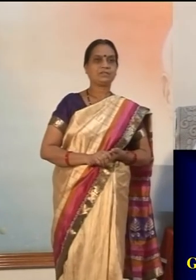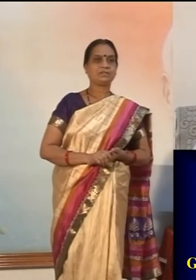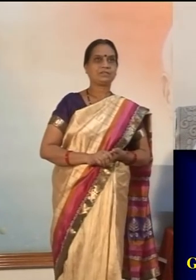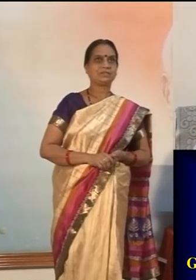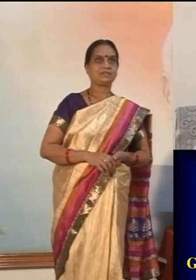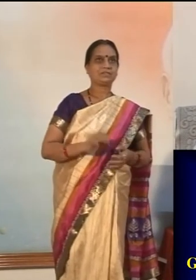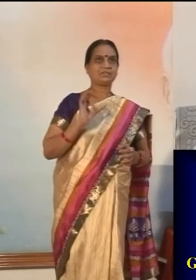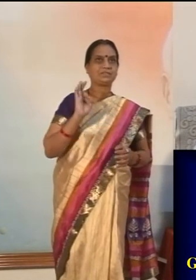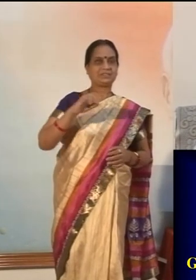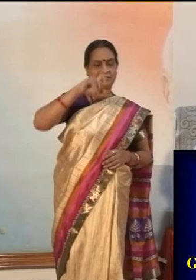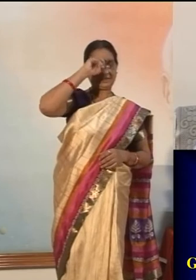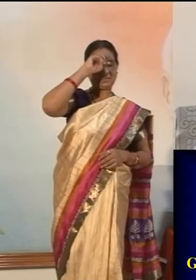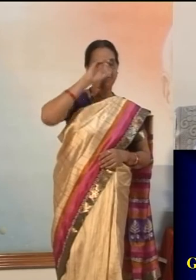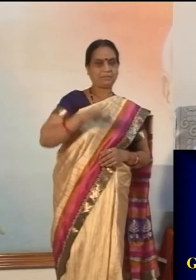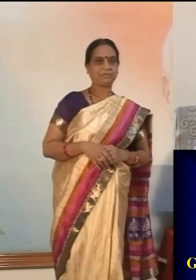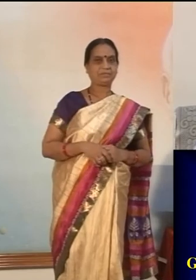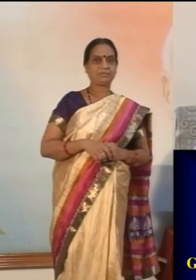अच्छे काम करेंगे,